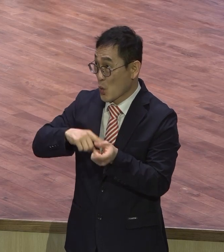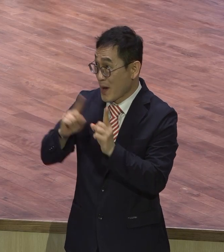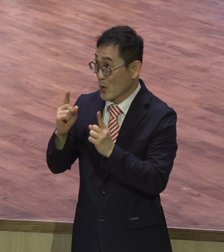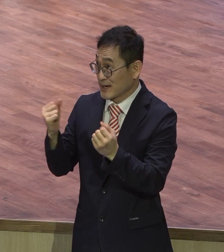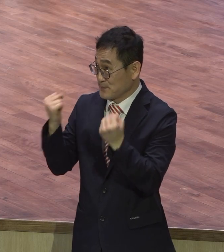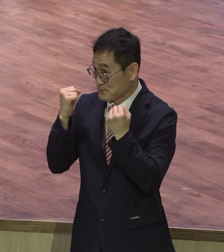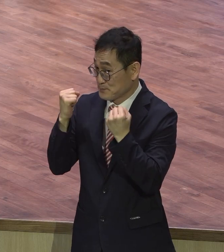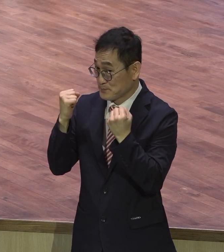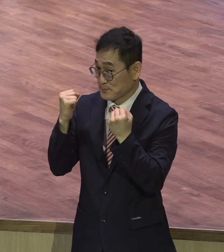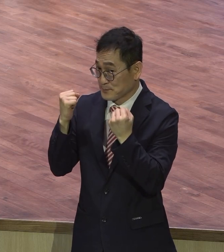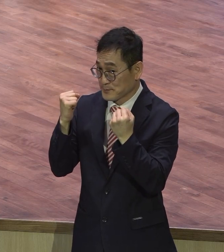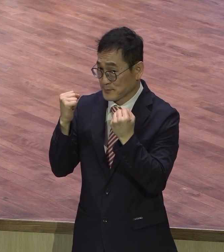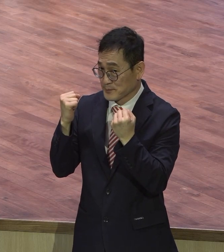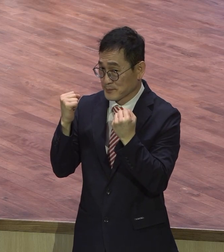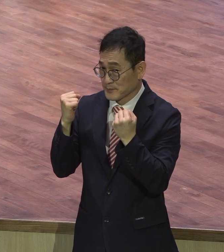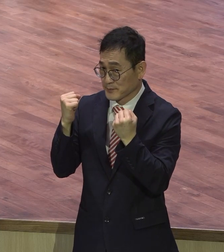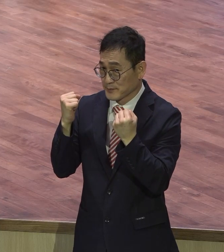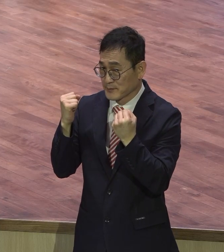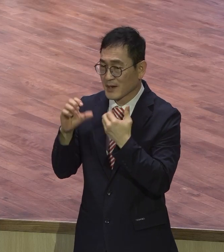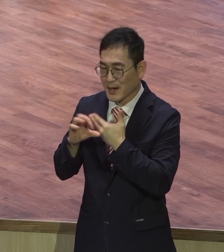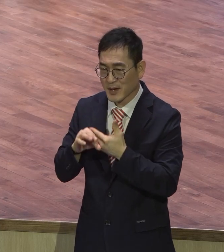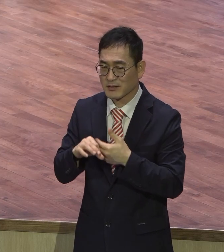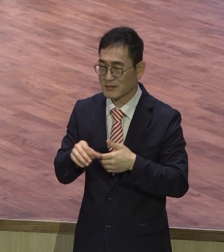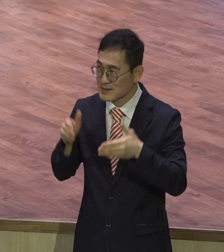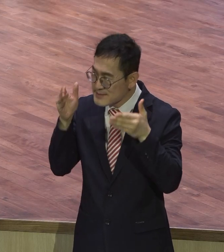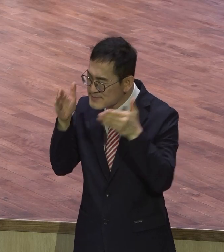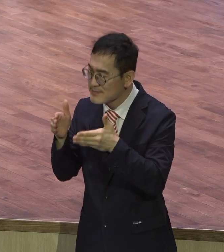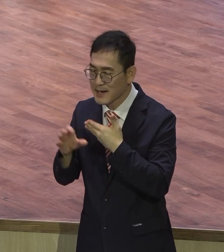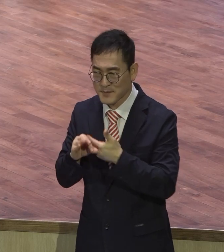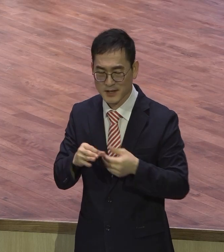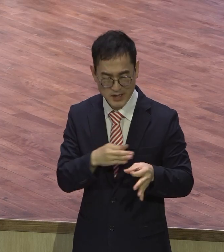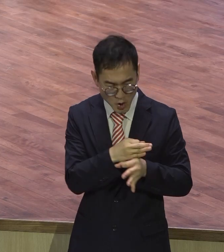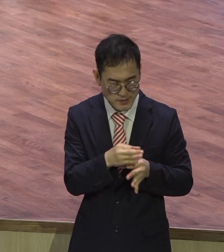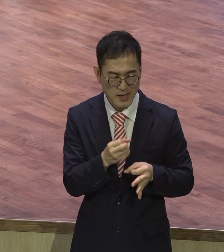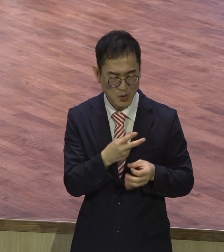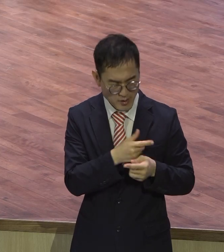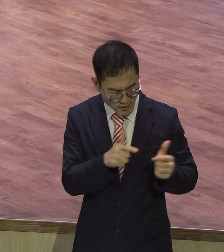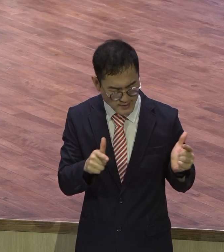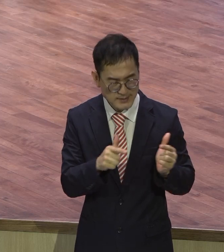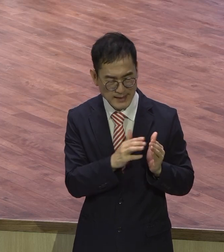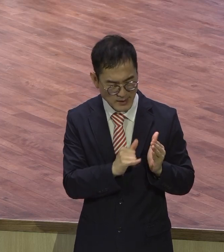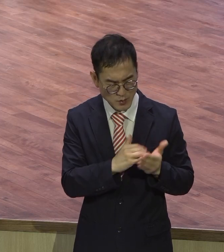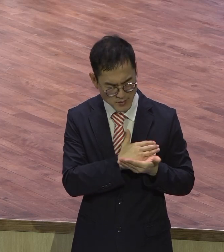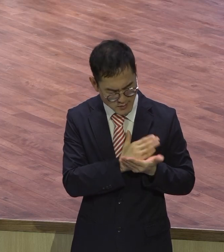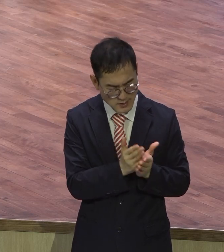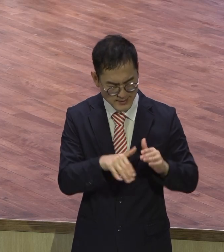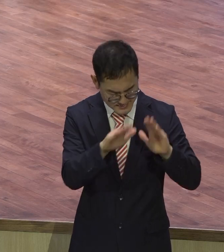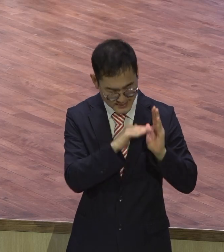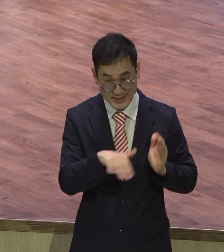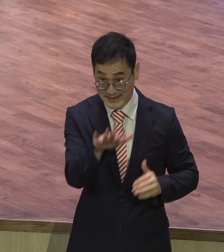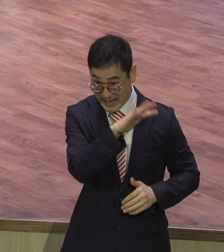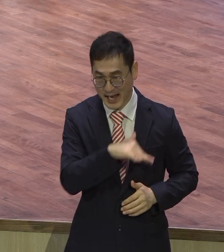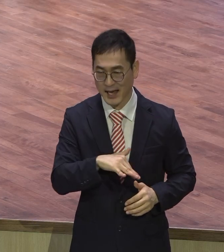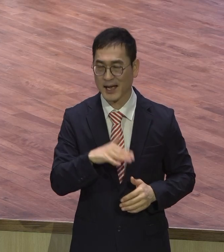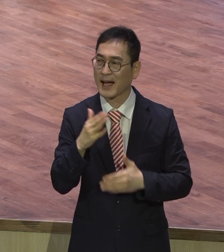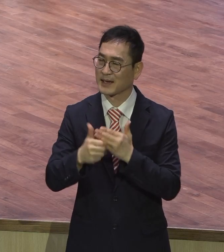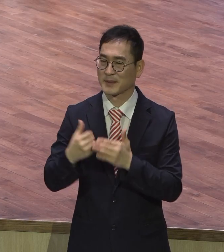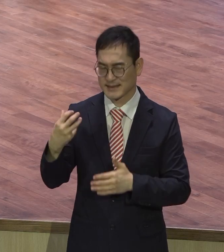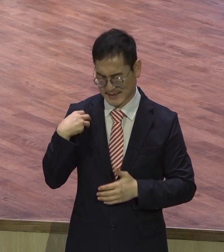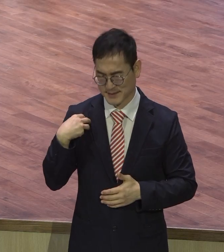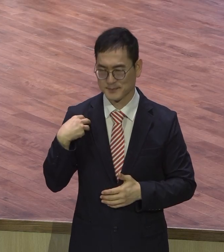여러분을 올인하면 여러분의 경제 회복 건강 회복 삶의 회복 모든 가정 회복 다 이루어지게 되어있어요 순수예요 순수